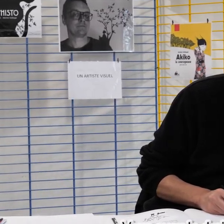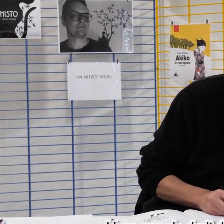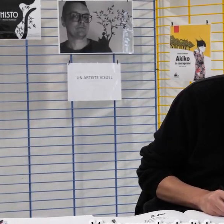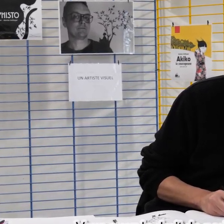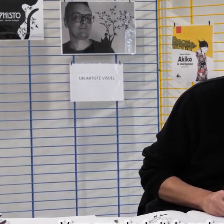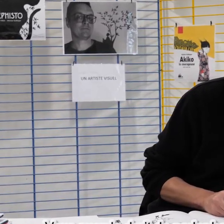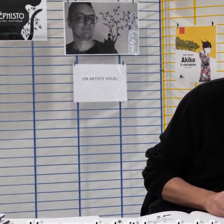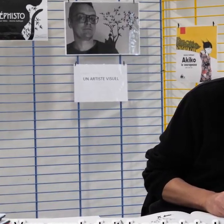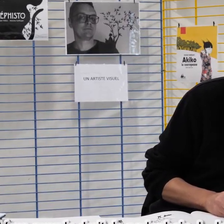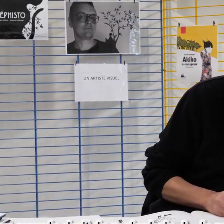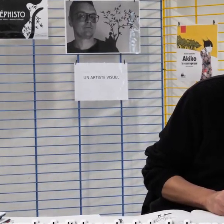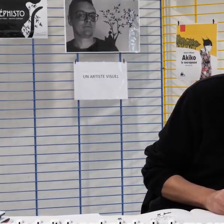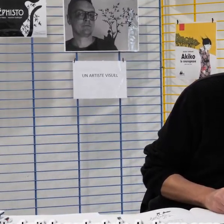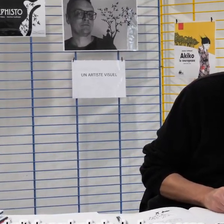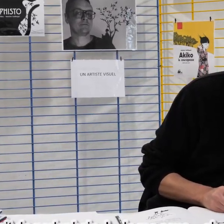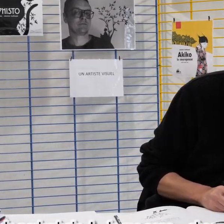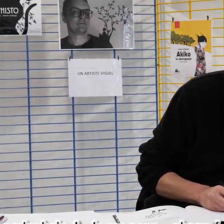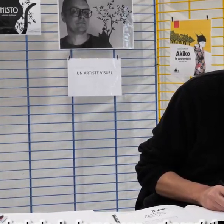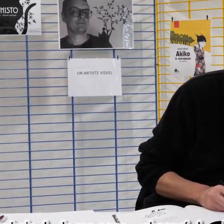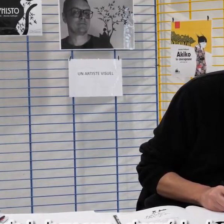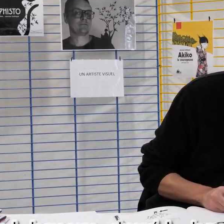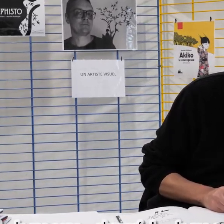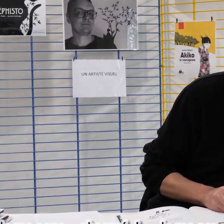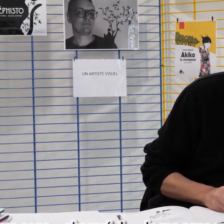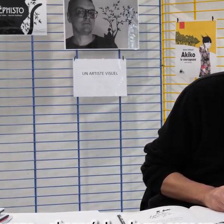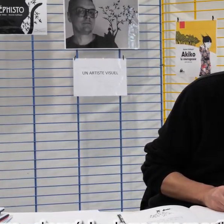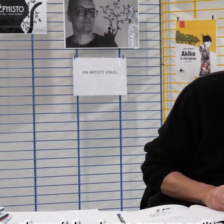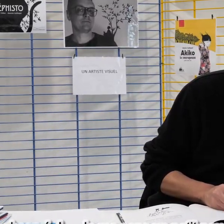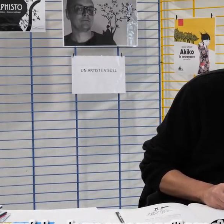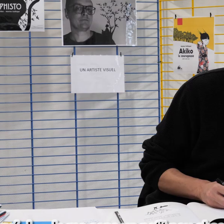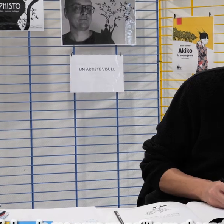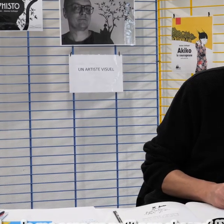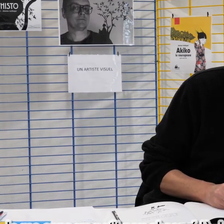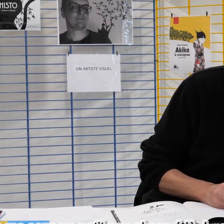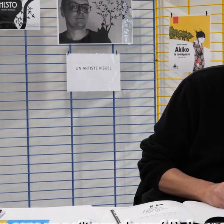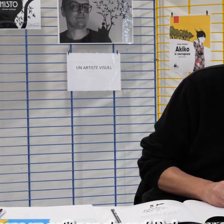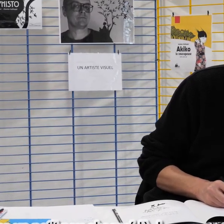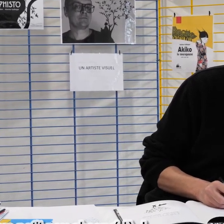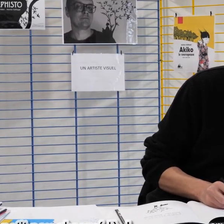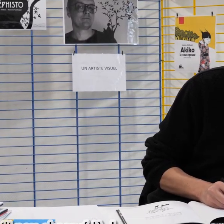Je me sens un peu... observé. Je me sens un petit peu observé, là.